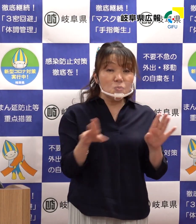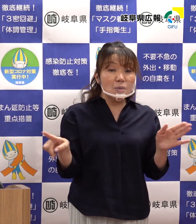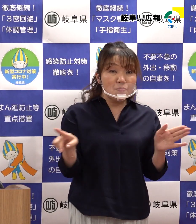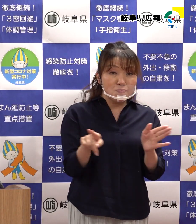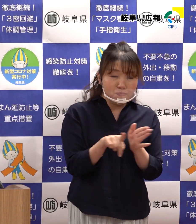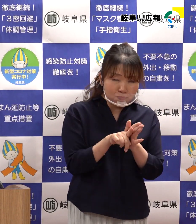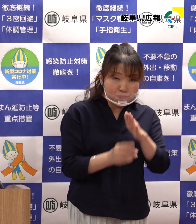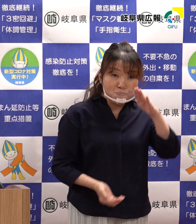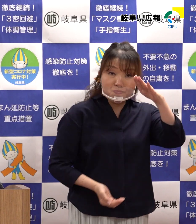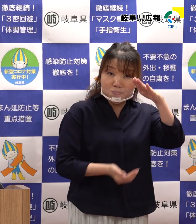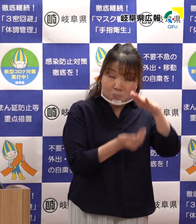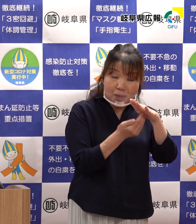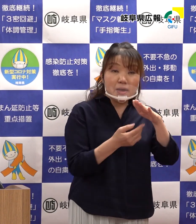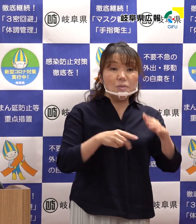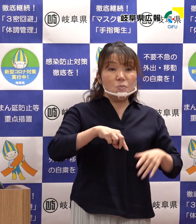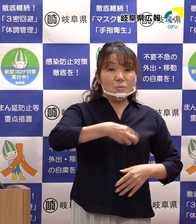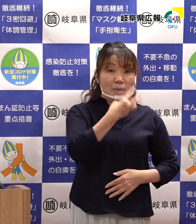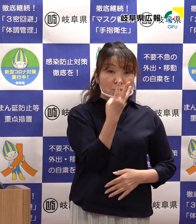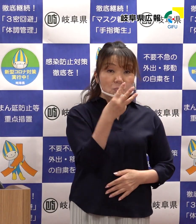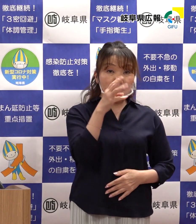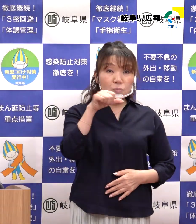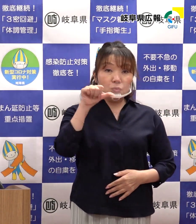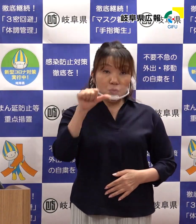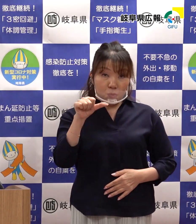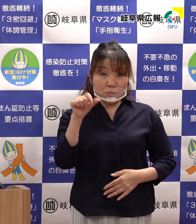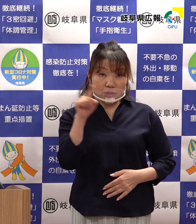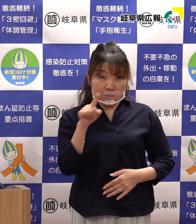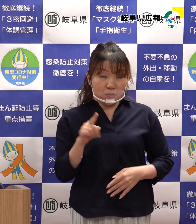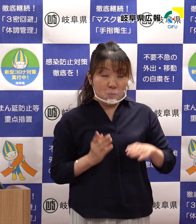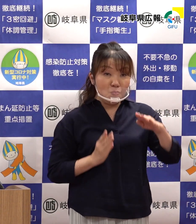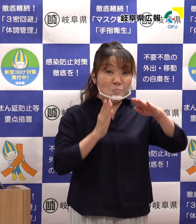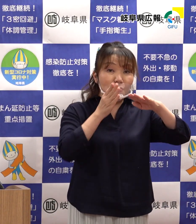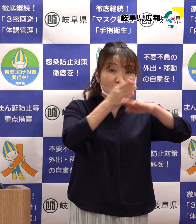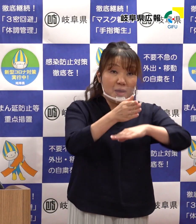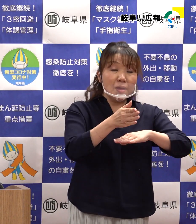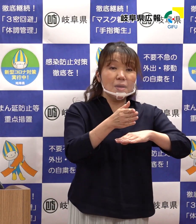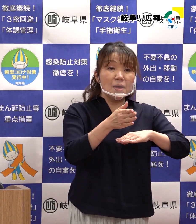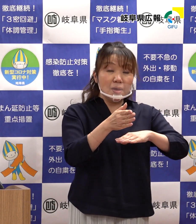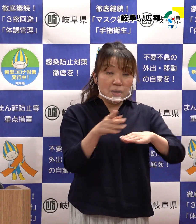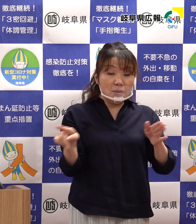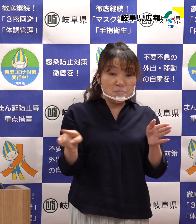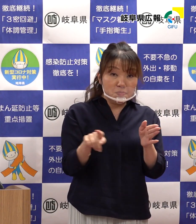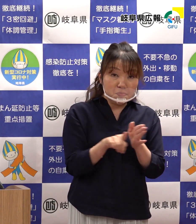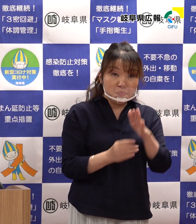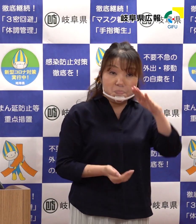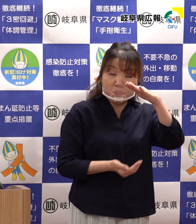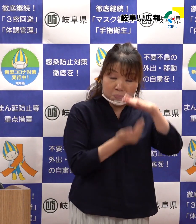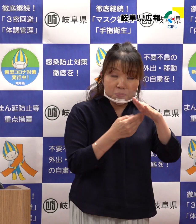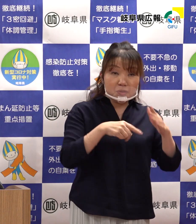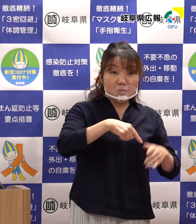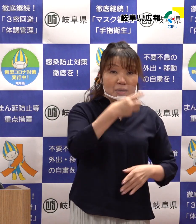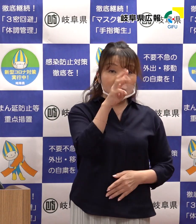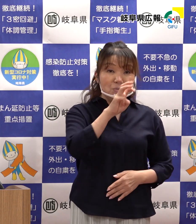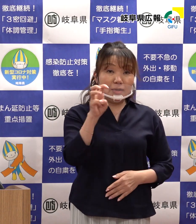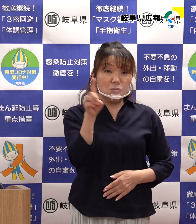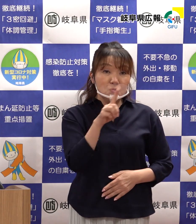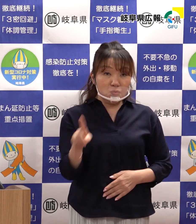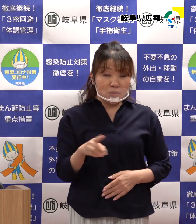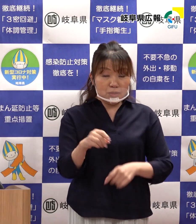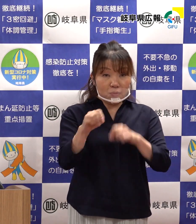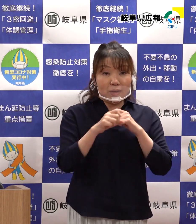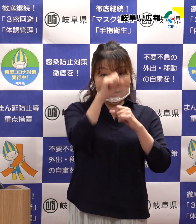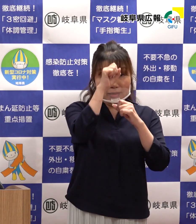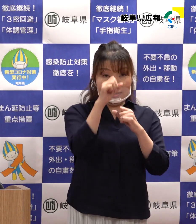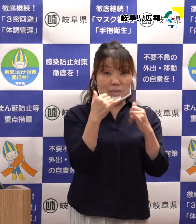去最大値の105人ですか、これを大幅に上回る130人ということで、大